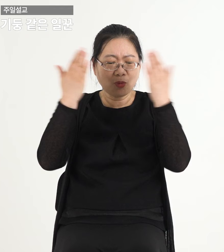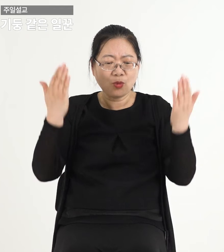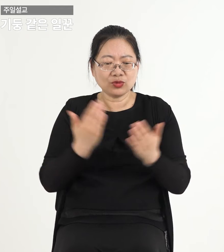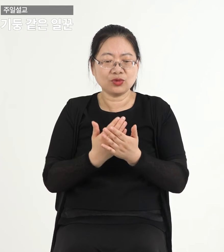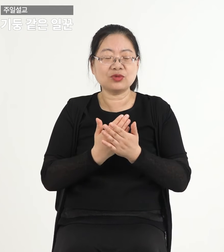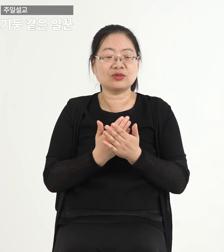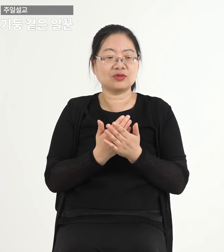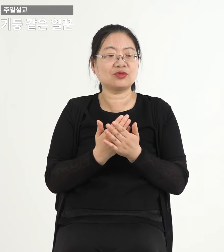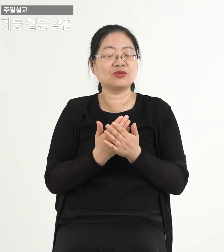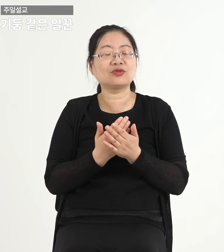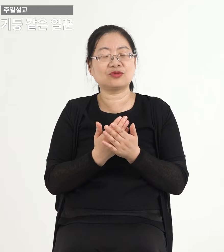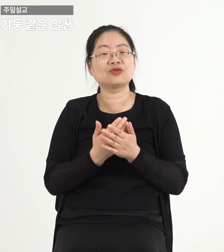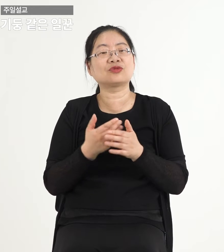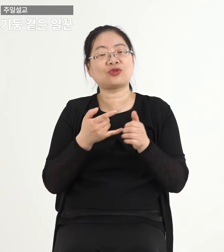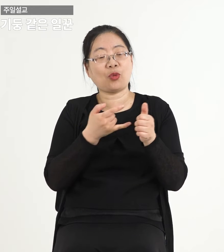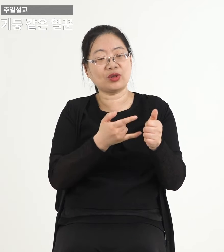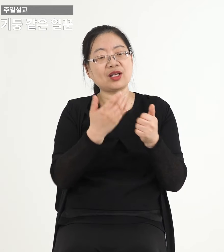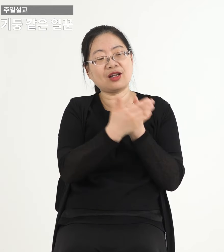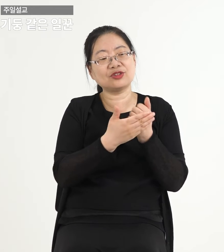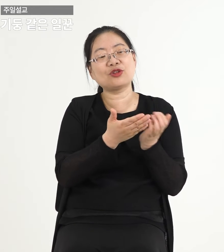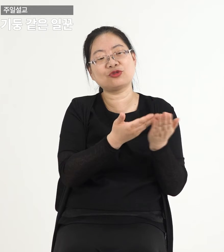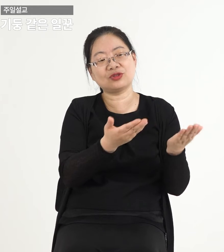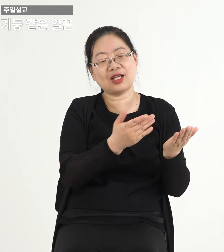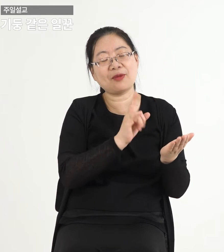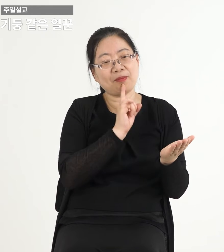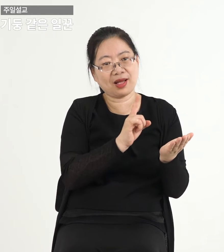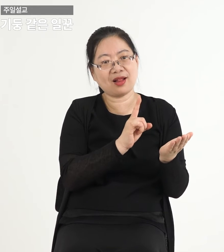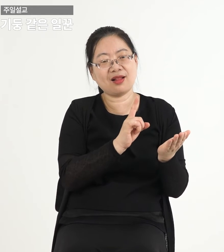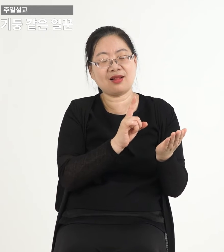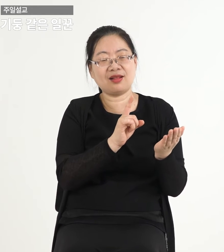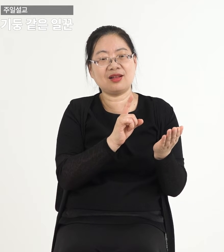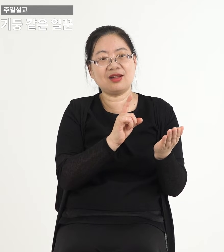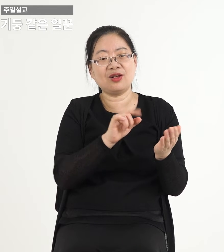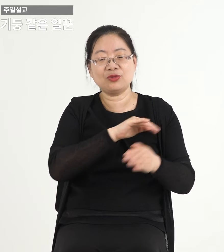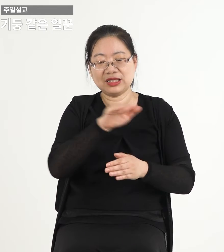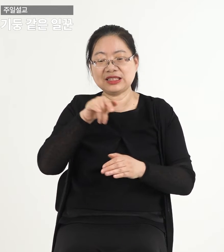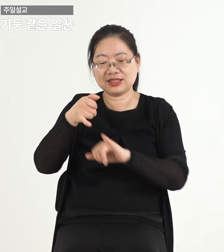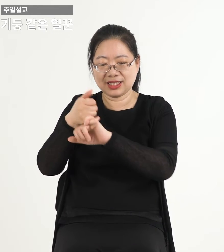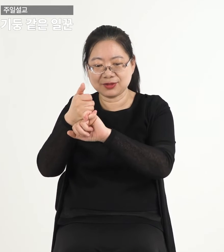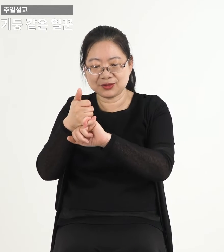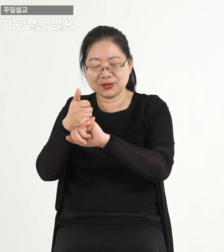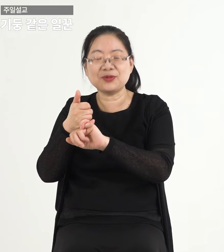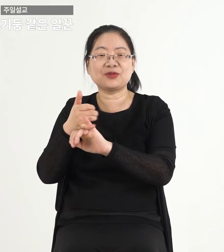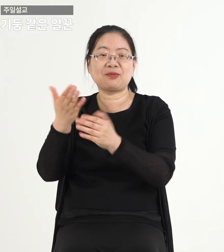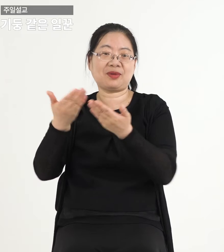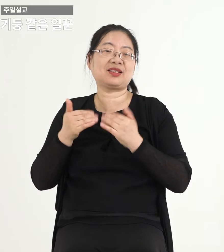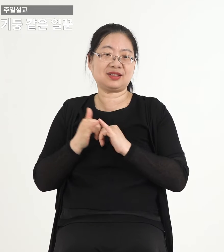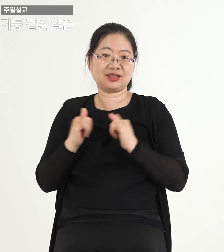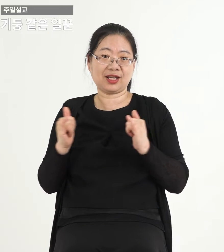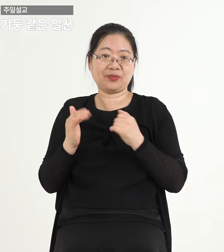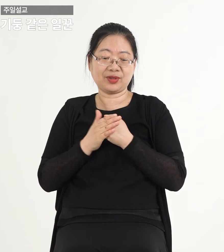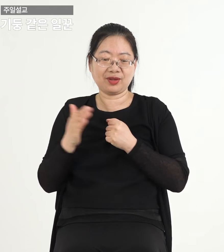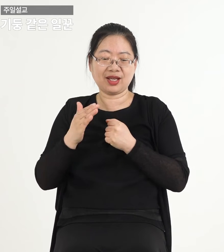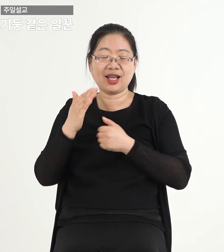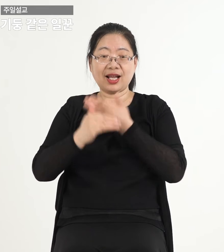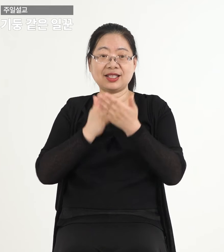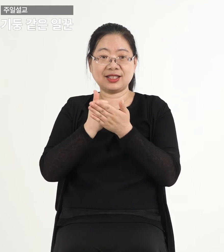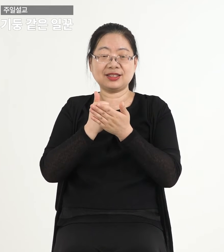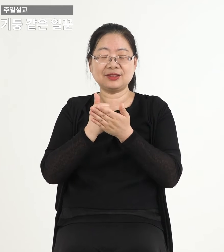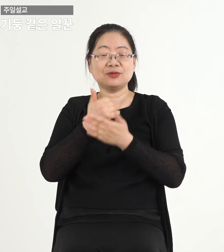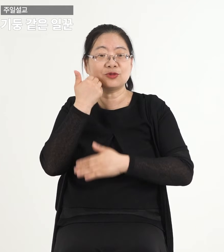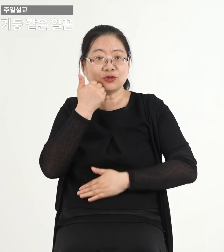아니하시겠느냐. 우리가 그 약속에 묶여 있다는 거죠. 그래서 하나님은 첫째, 거룩하신 분.